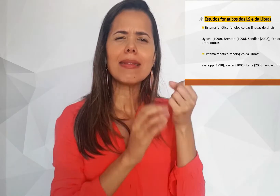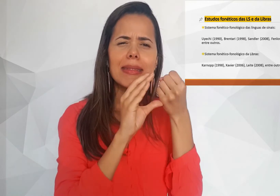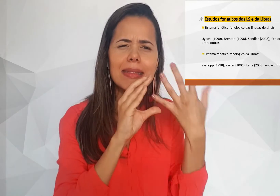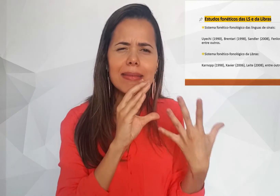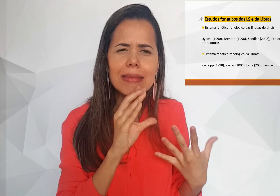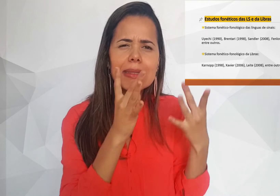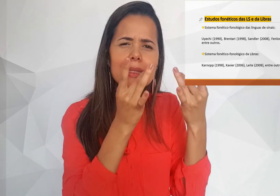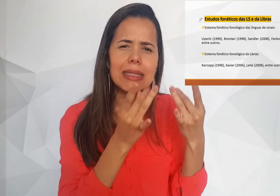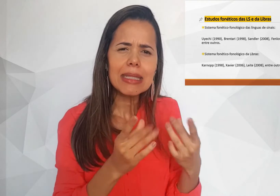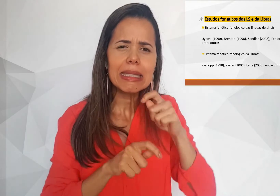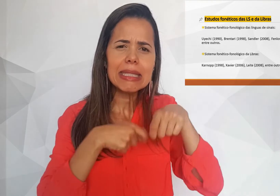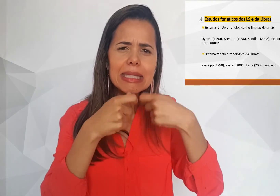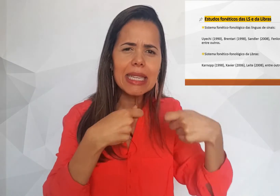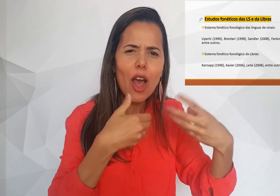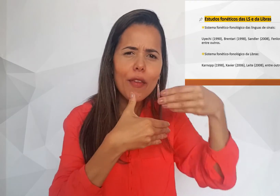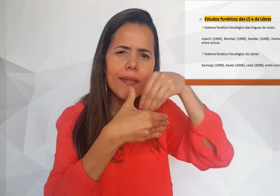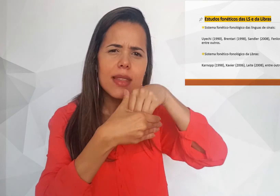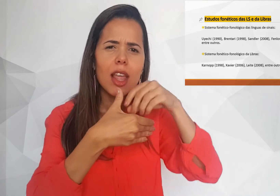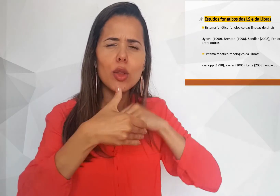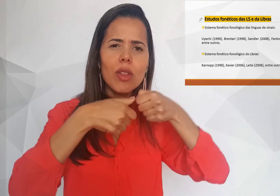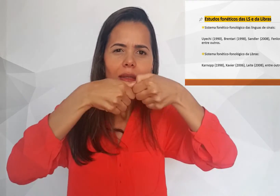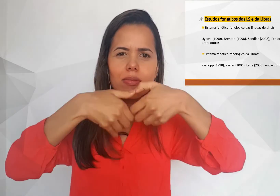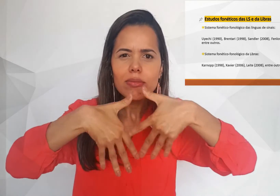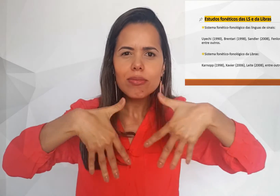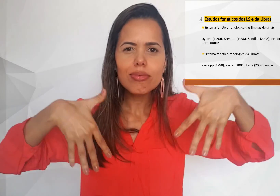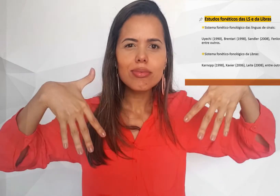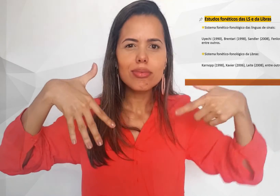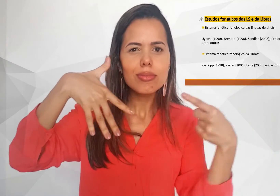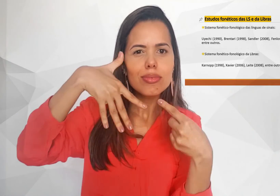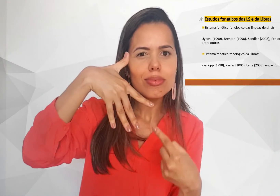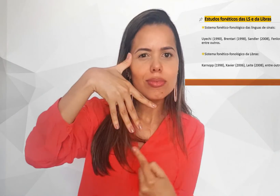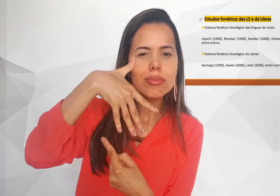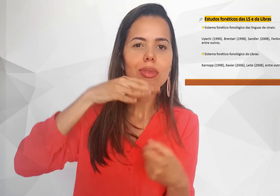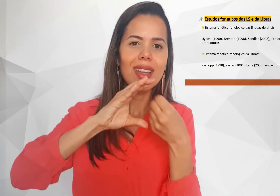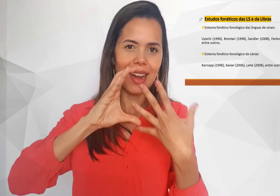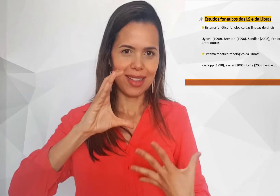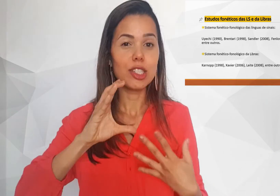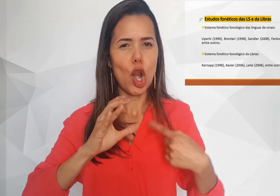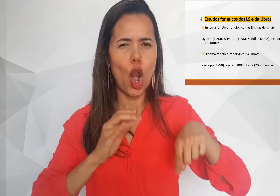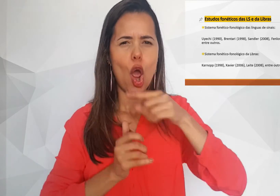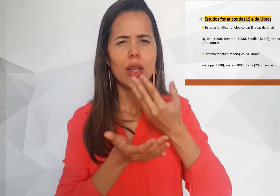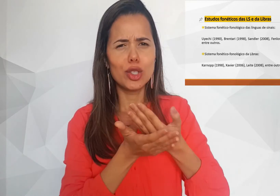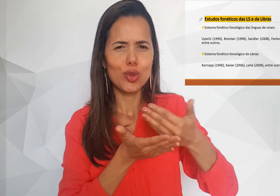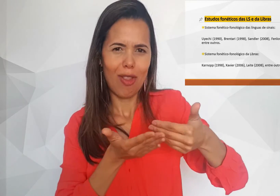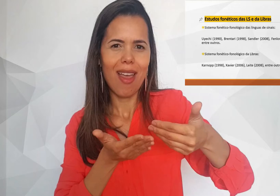modelo prosódico e como é a descrição, né, do sinal a partir do modelo da Brentari. Então já é importante vocês